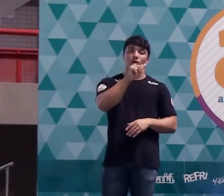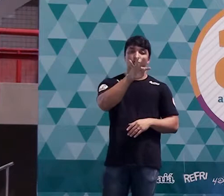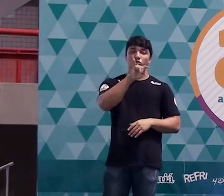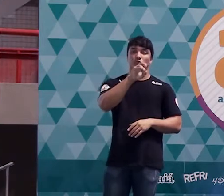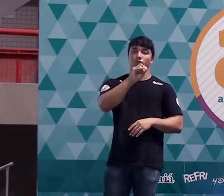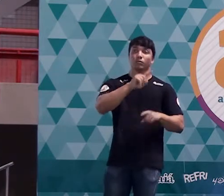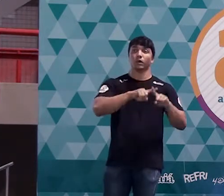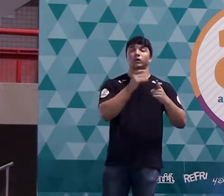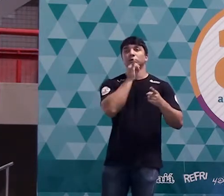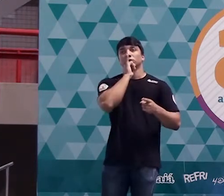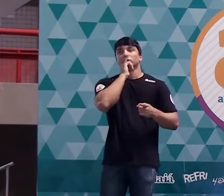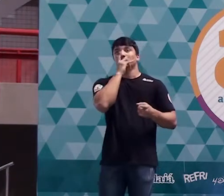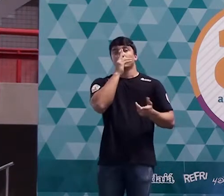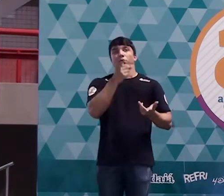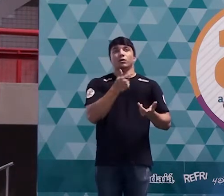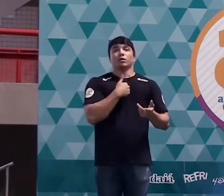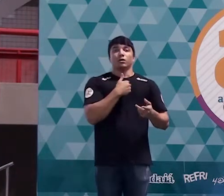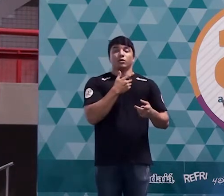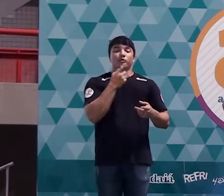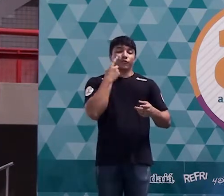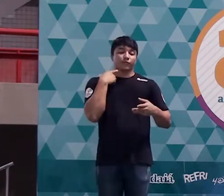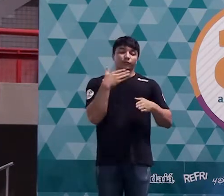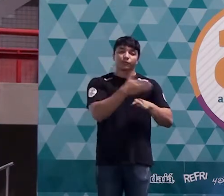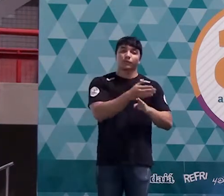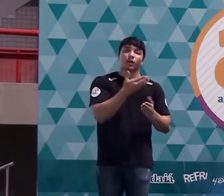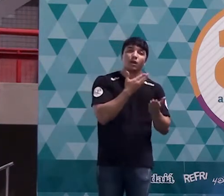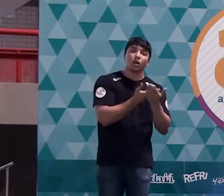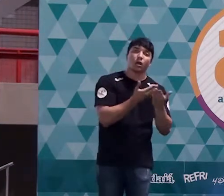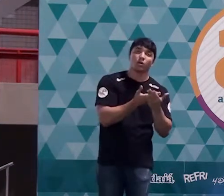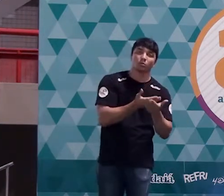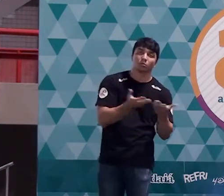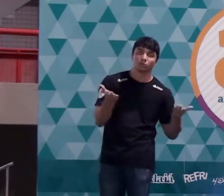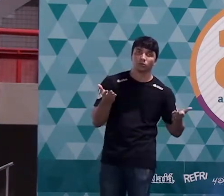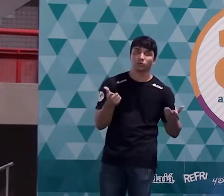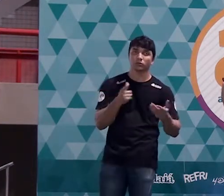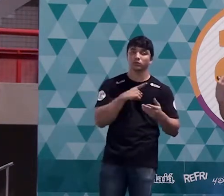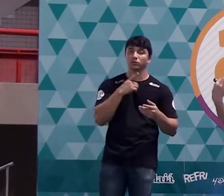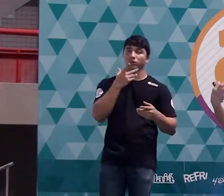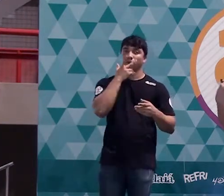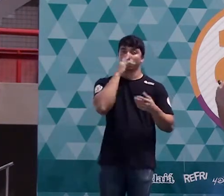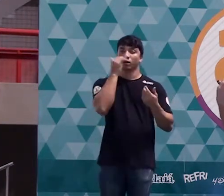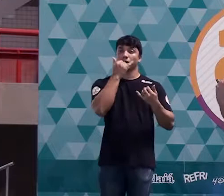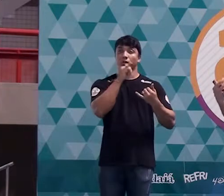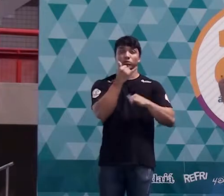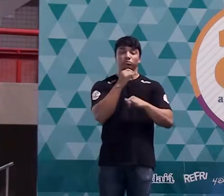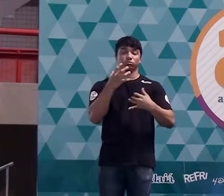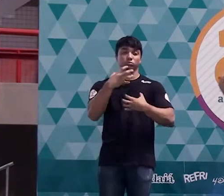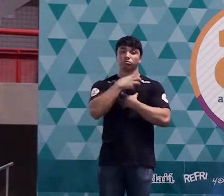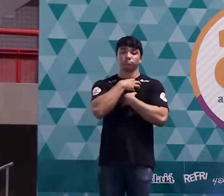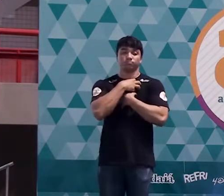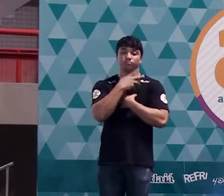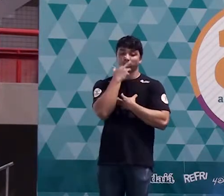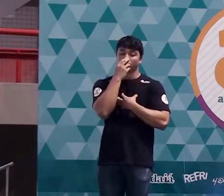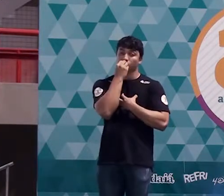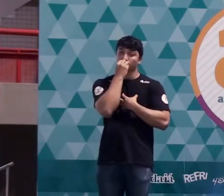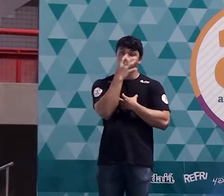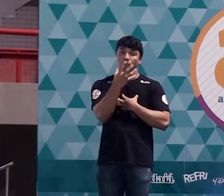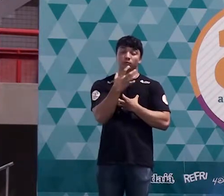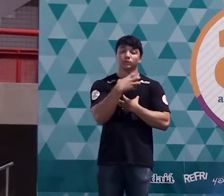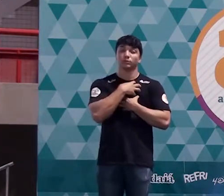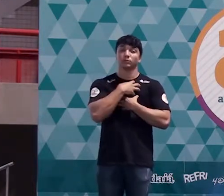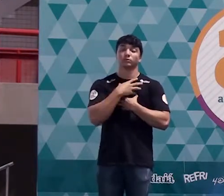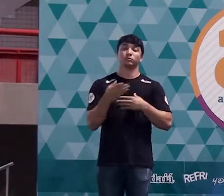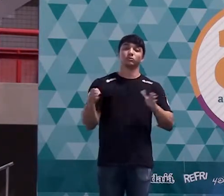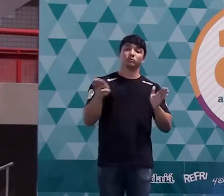se eu dissesse assim, gente, quando eu venho dar aula para vocês, a energia de vocês é uma coisa tão boa que chega